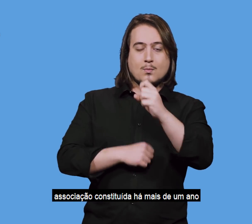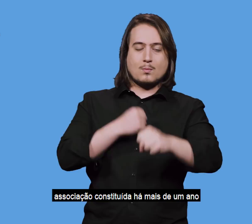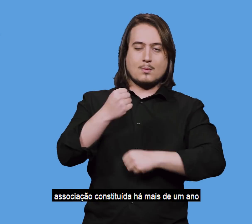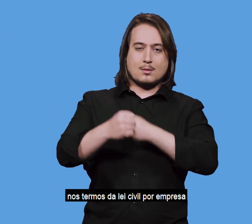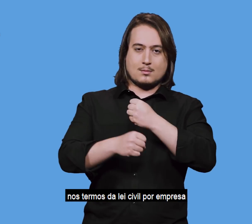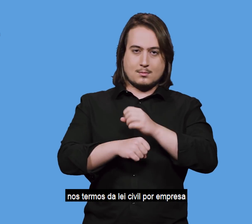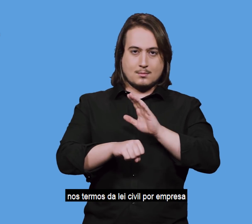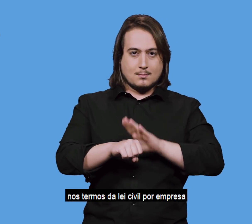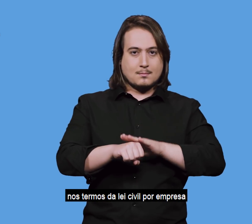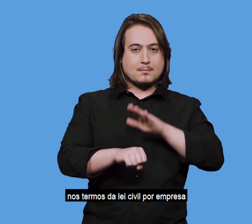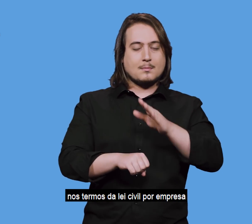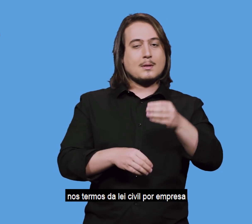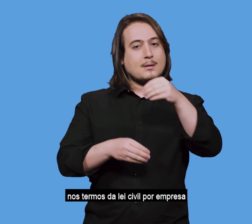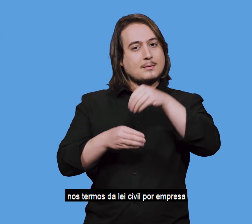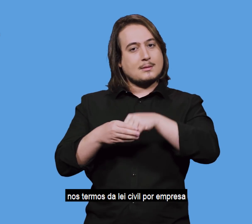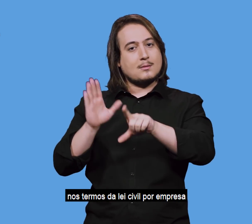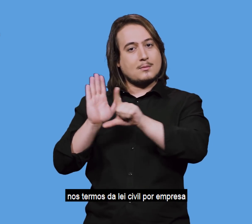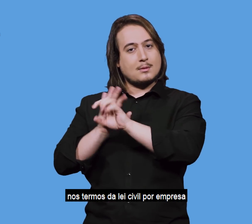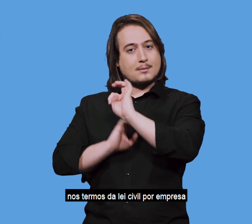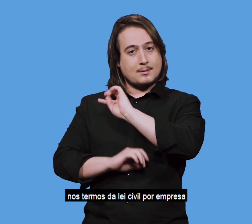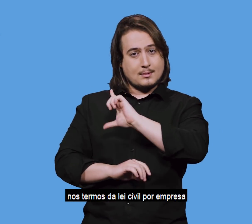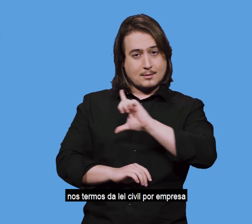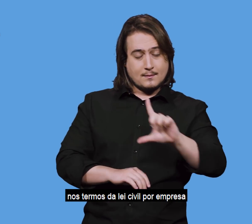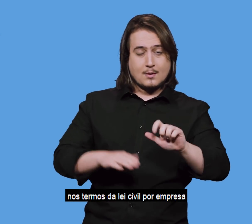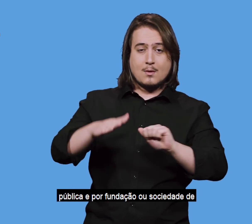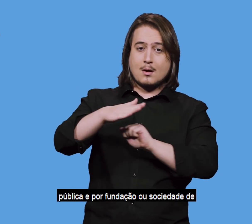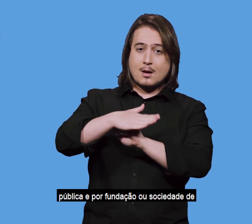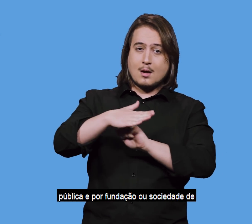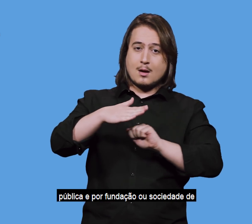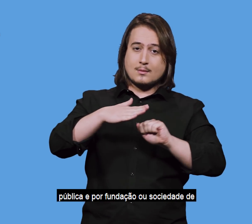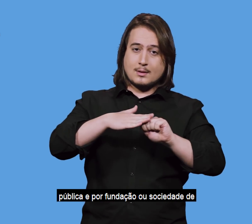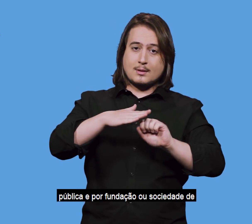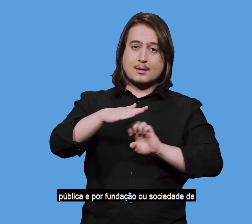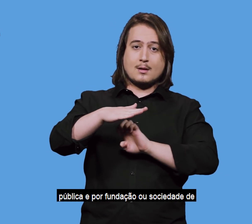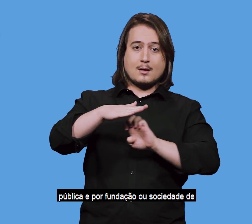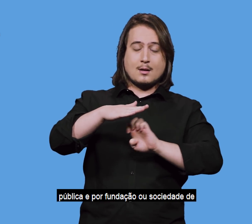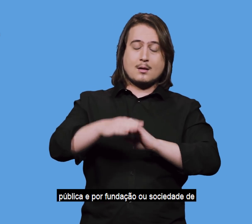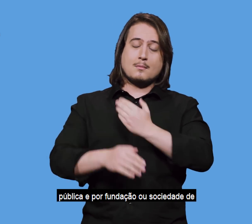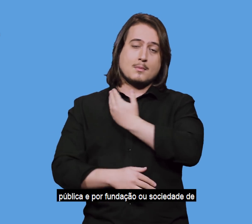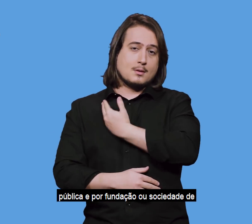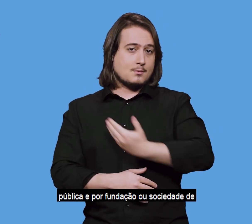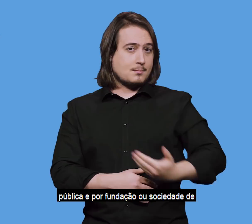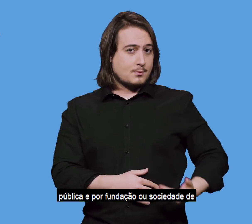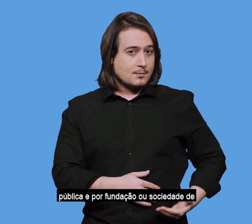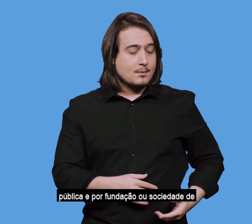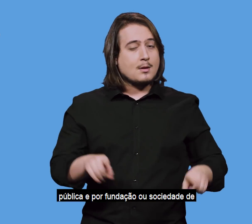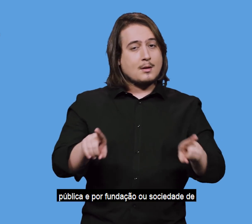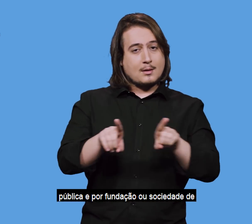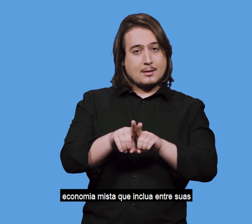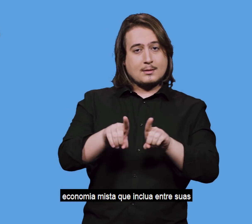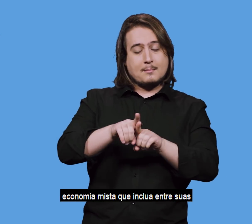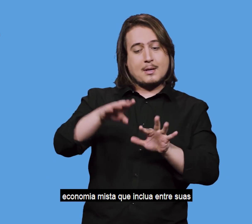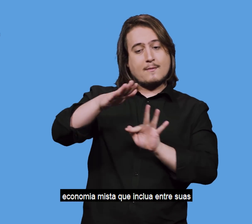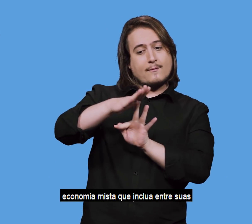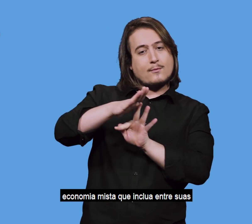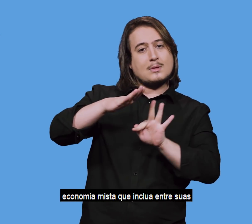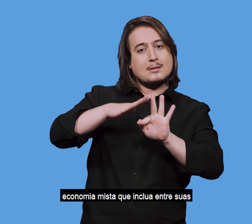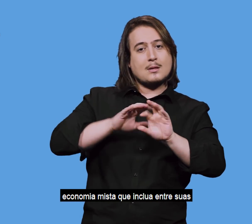nos termos da lei civil por empresa pública e por fundação ou sociedade de economia mista que inclua